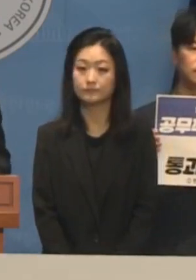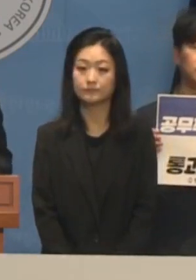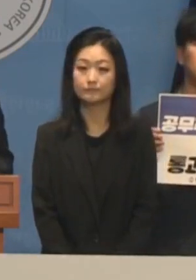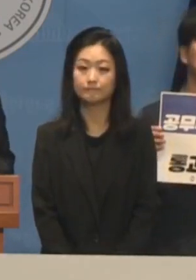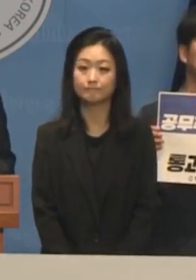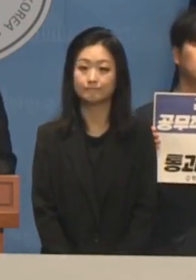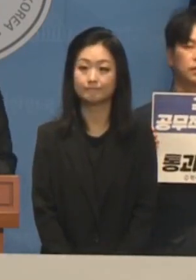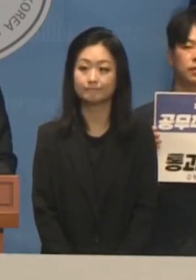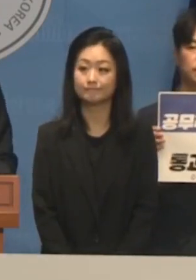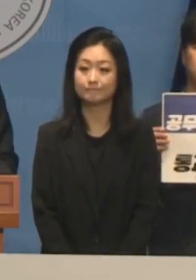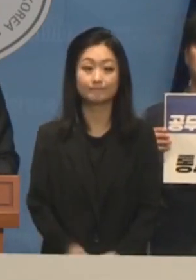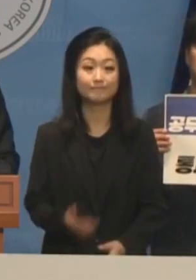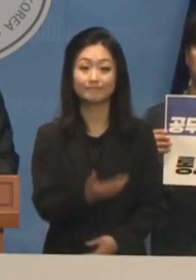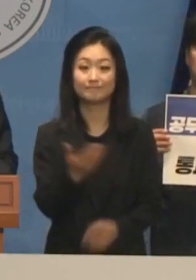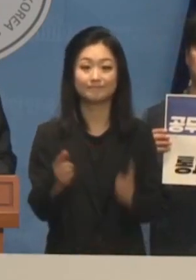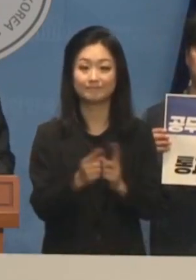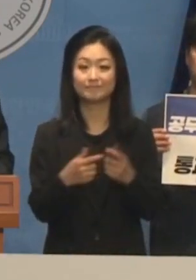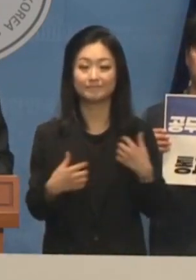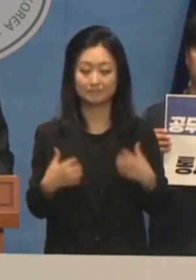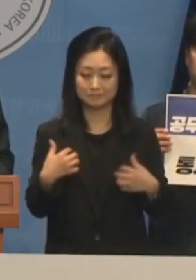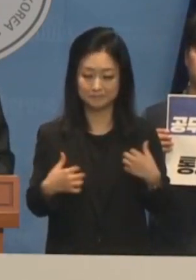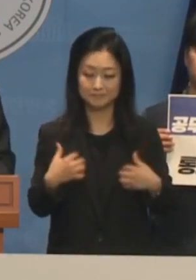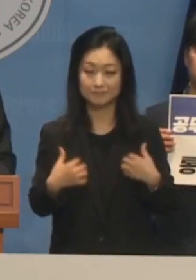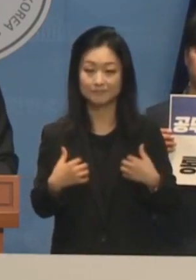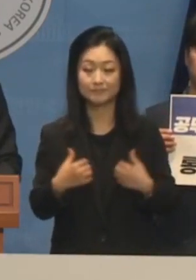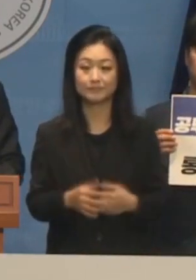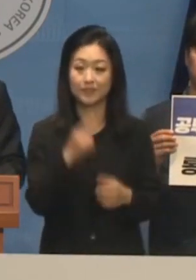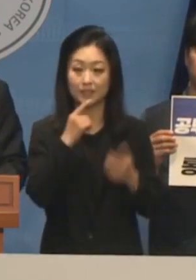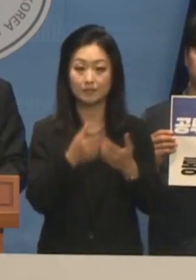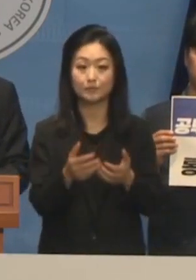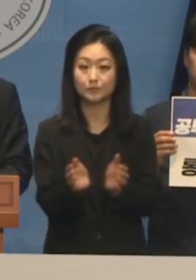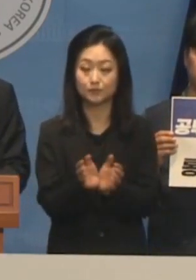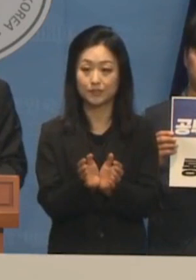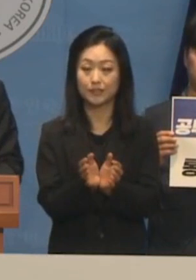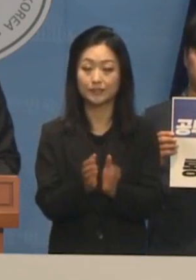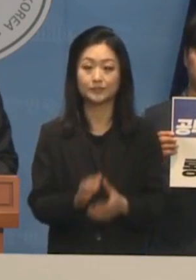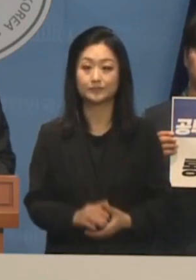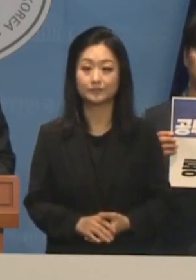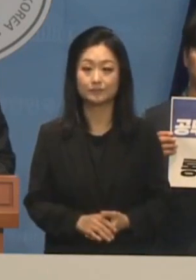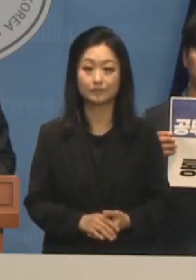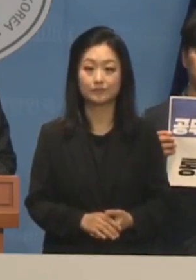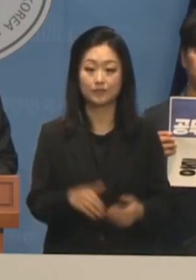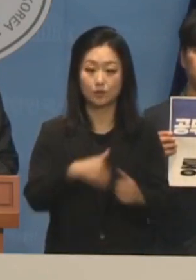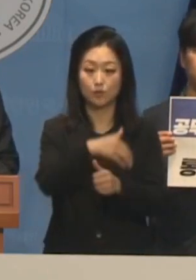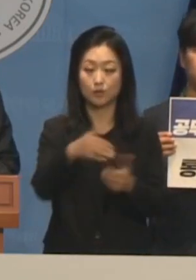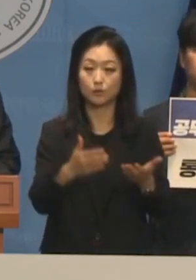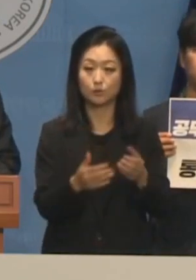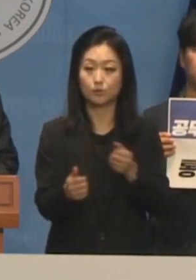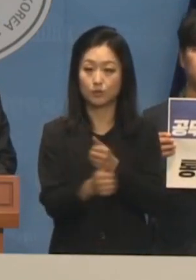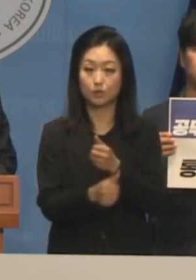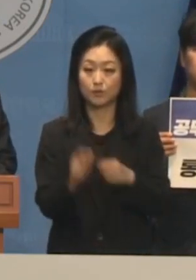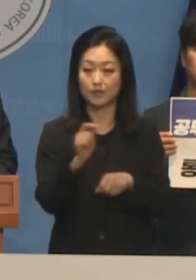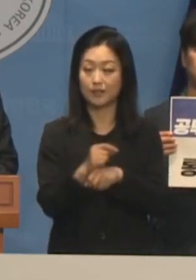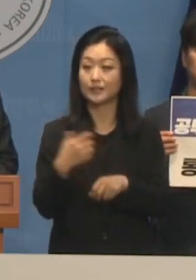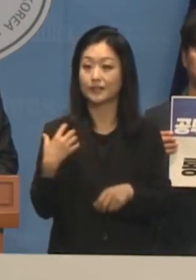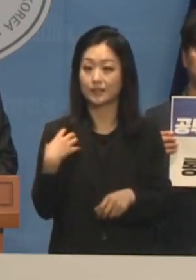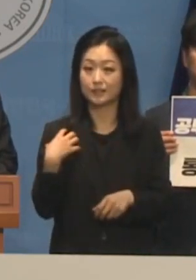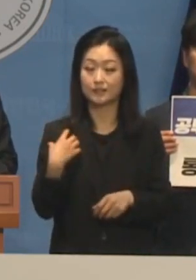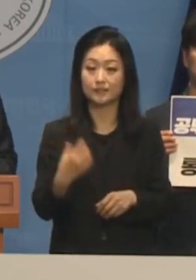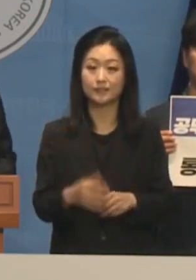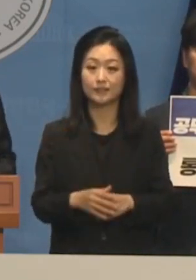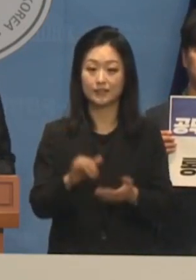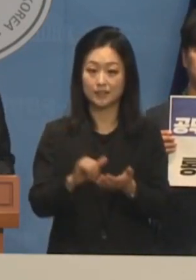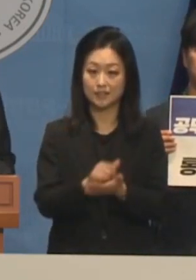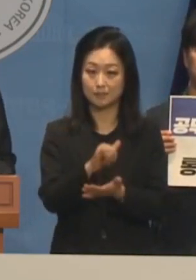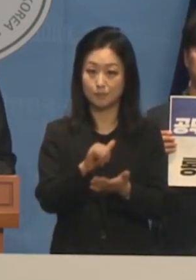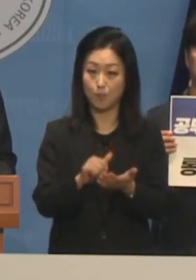예, 기자 여러분 반갑습니다. 저는 더불어민주당 환경노동위원회 간사를 맡고 있는 김포시